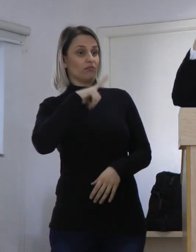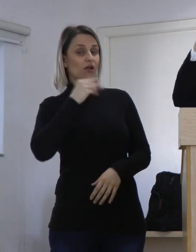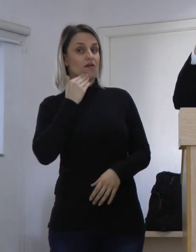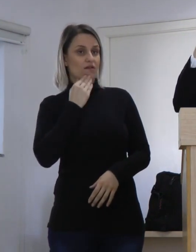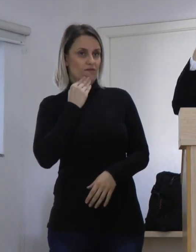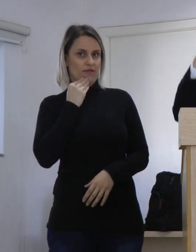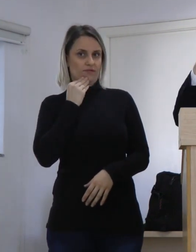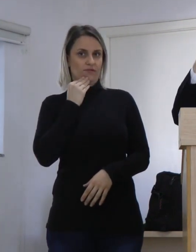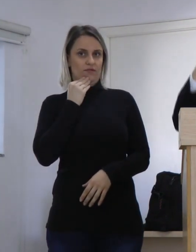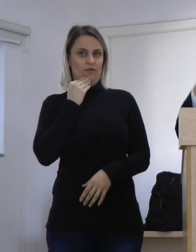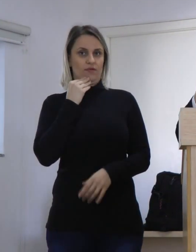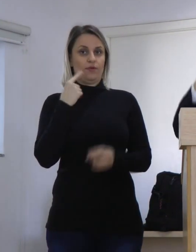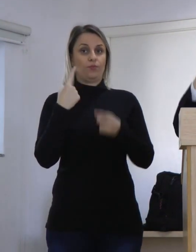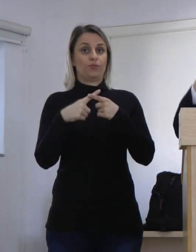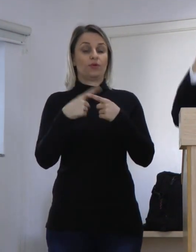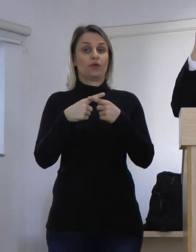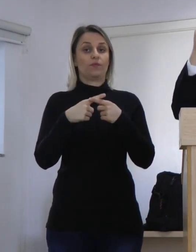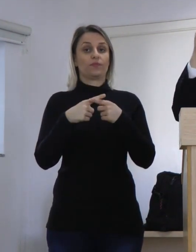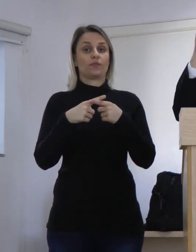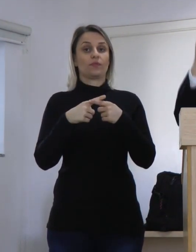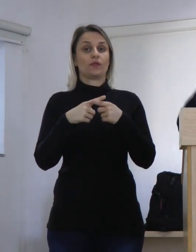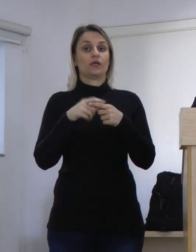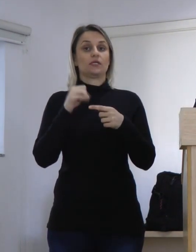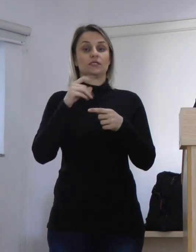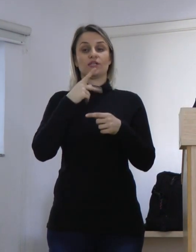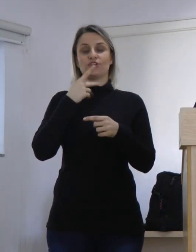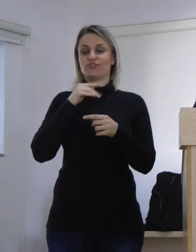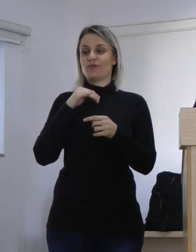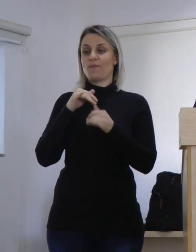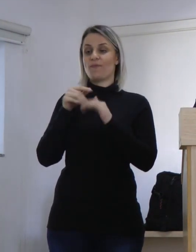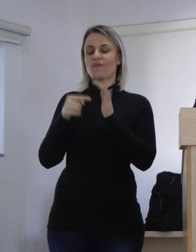Porque fazendo diminuir, aparentemente a gente cresce.